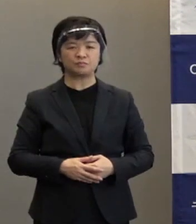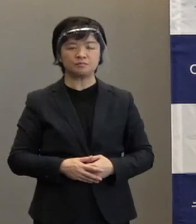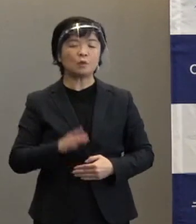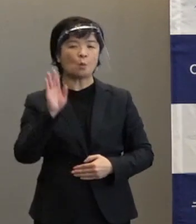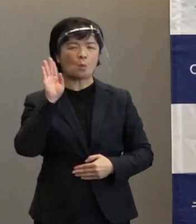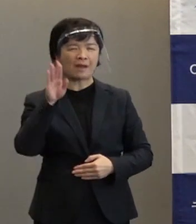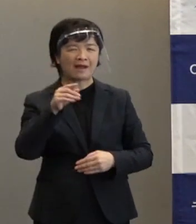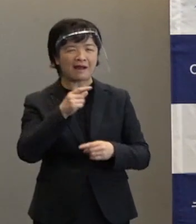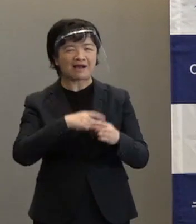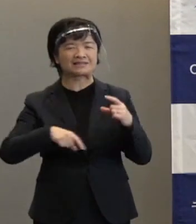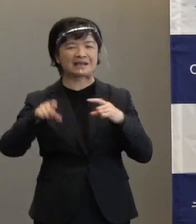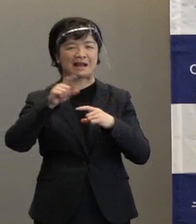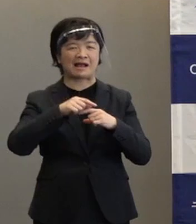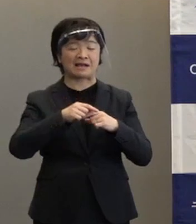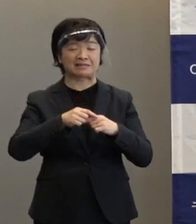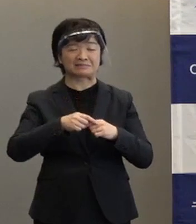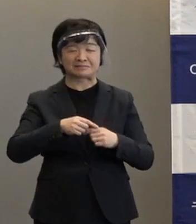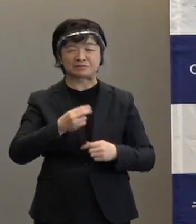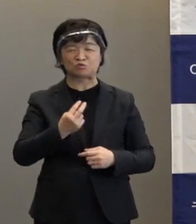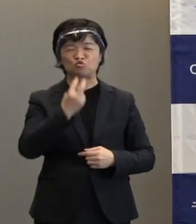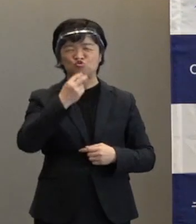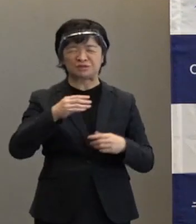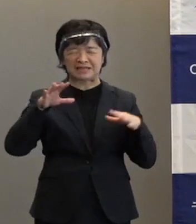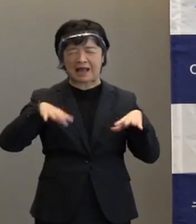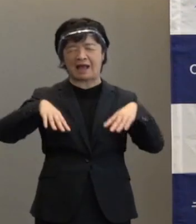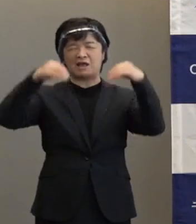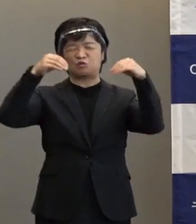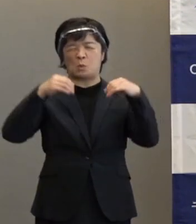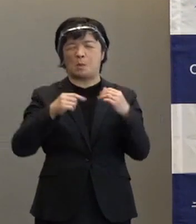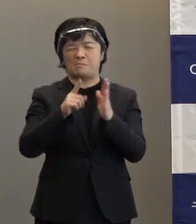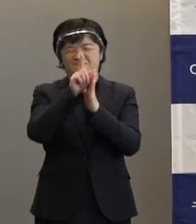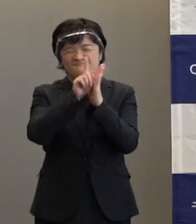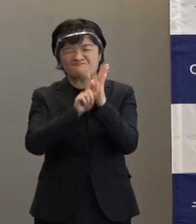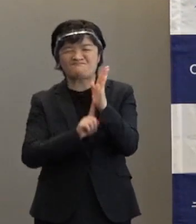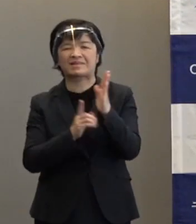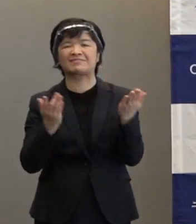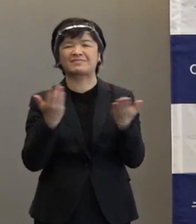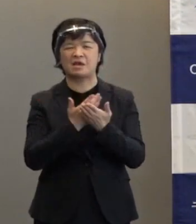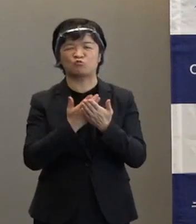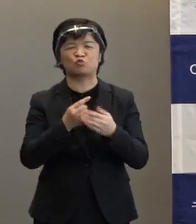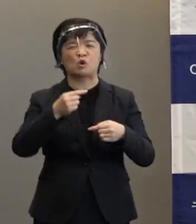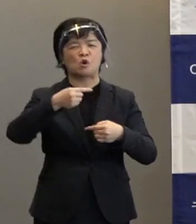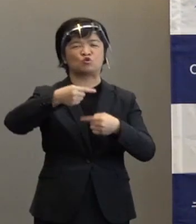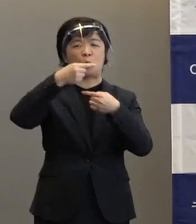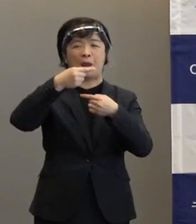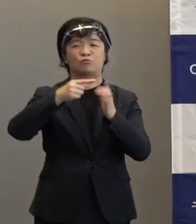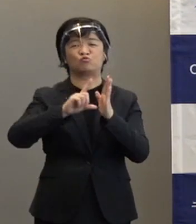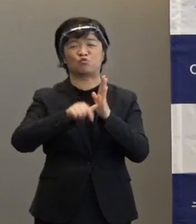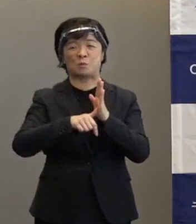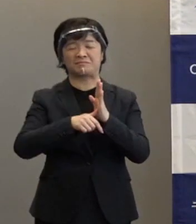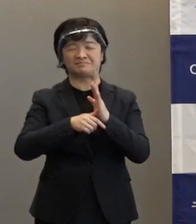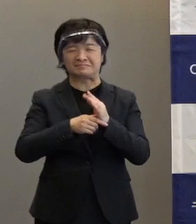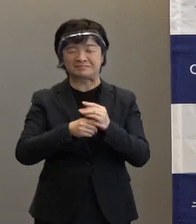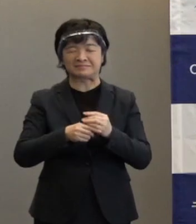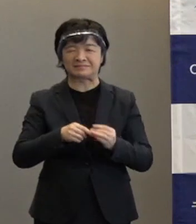れからさらに乾燥も寒くもなってきますし、またあの年末年始の人がよく集まって感染拡大しやすいシ